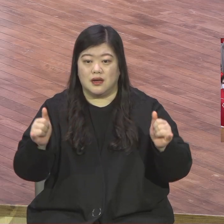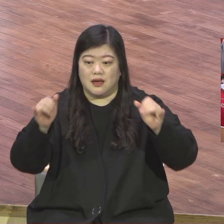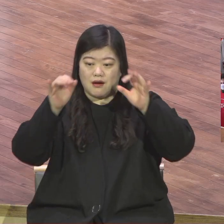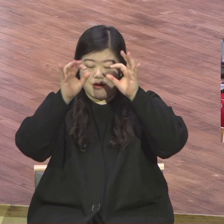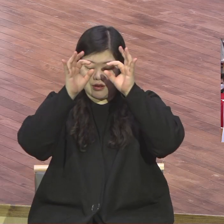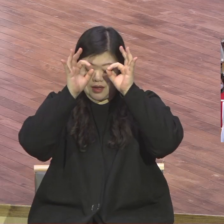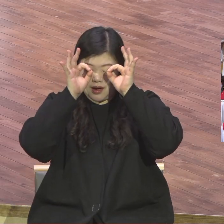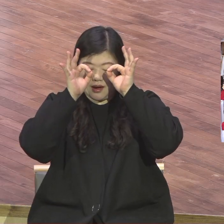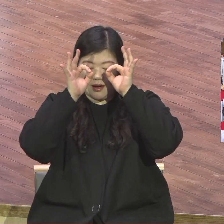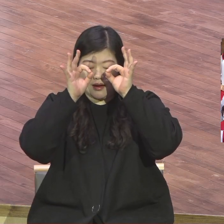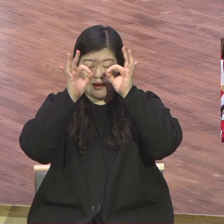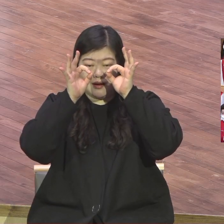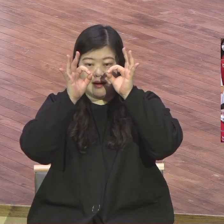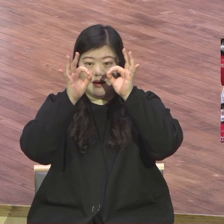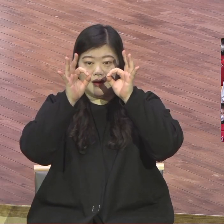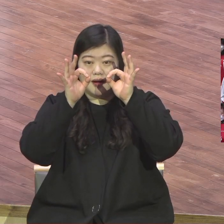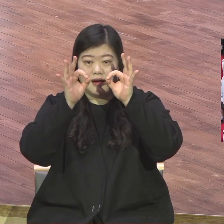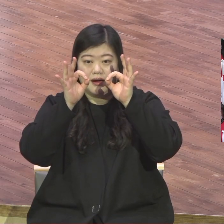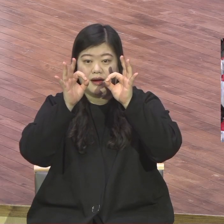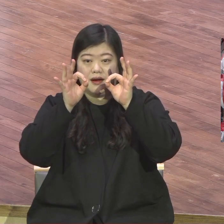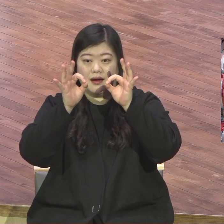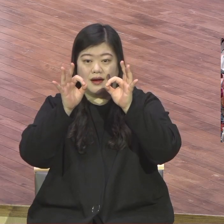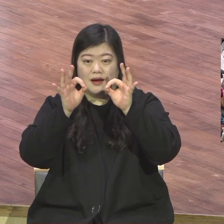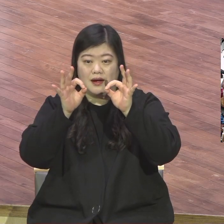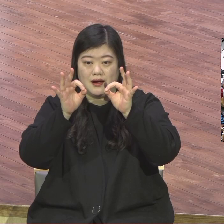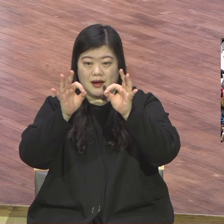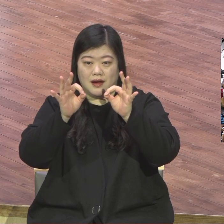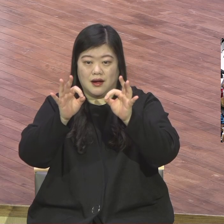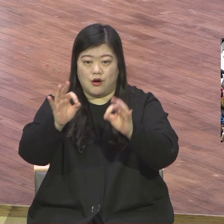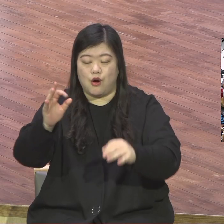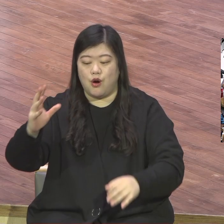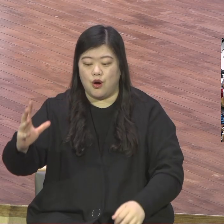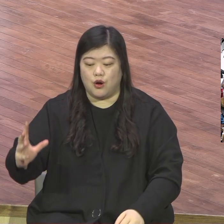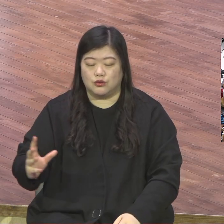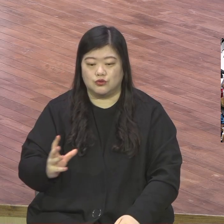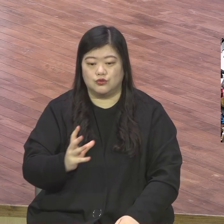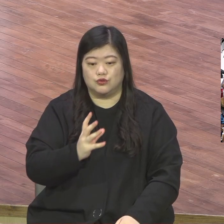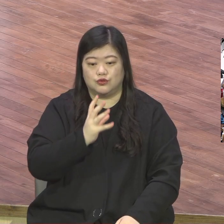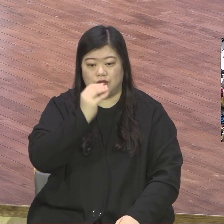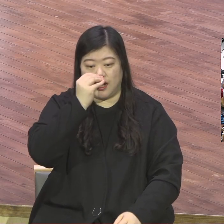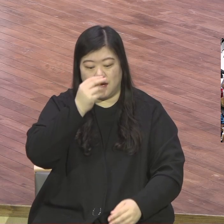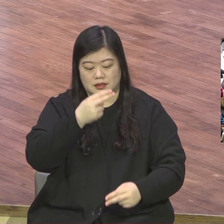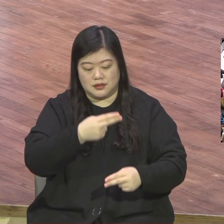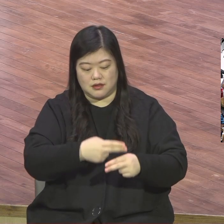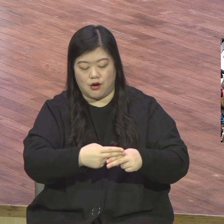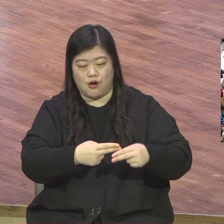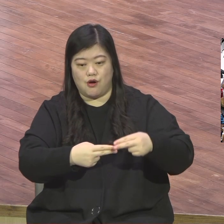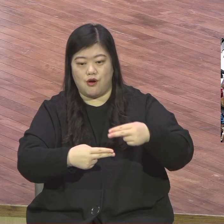얼른